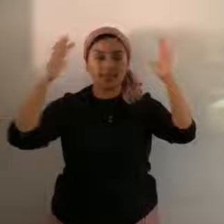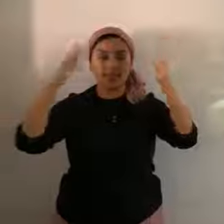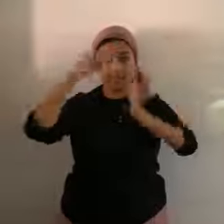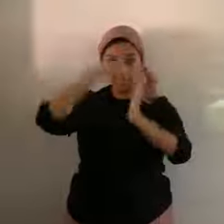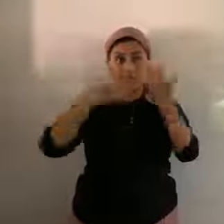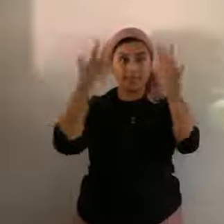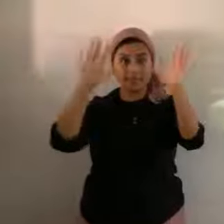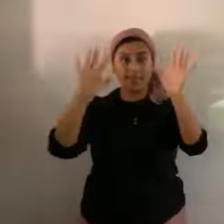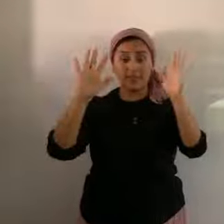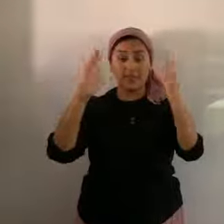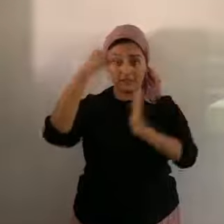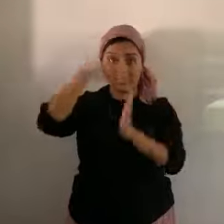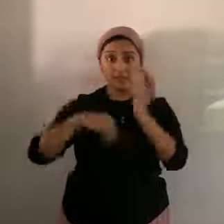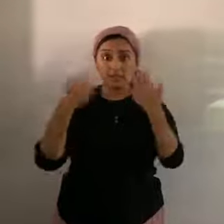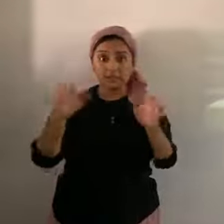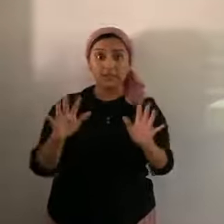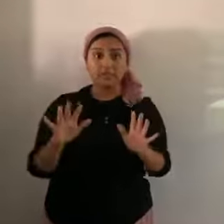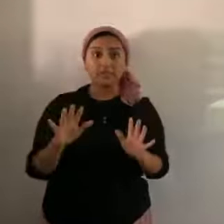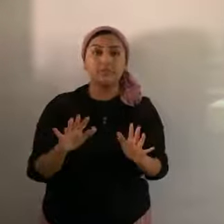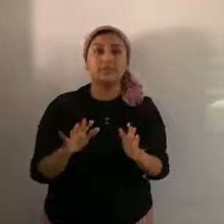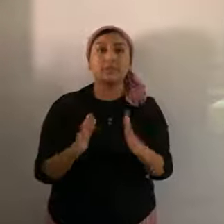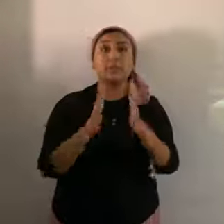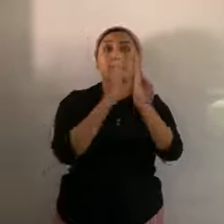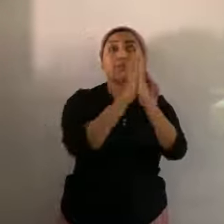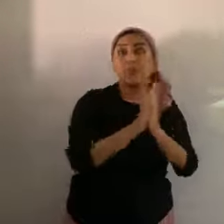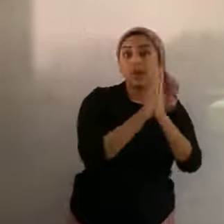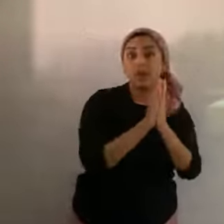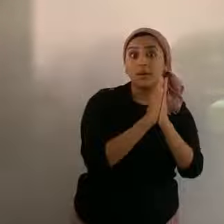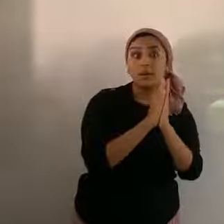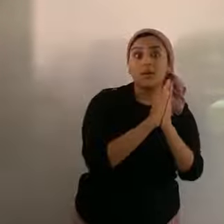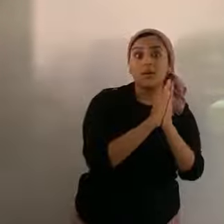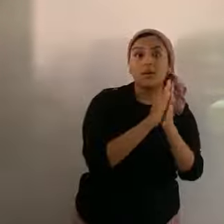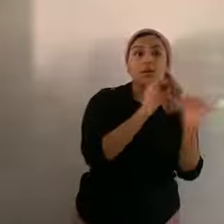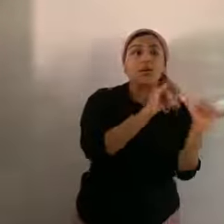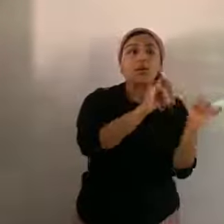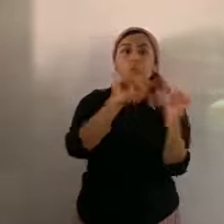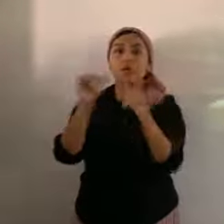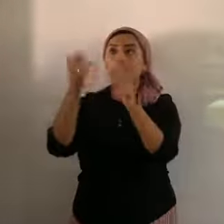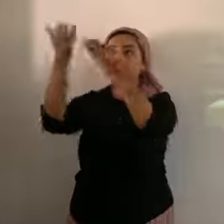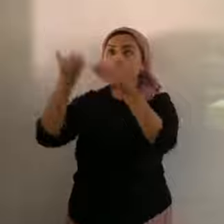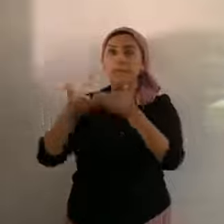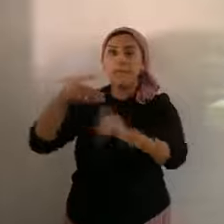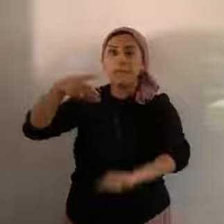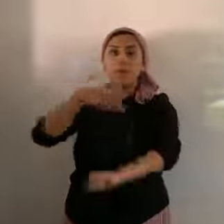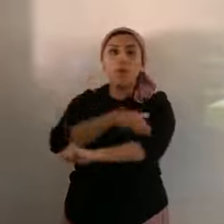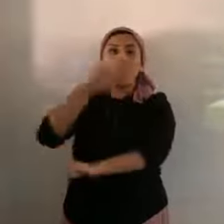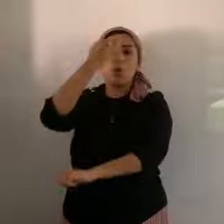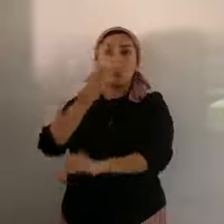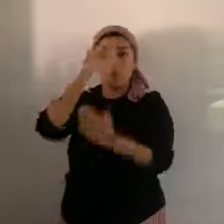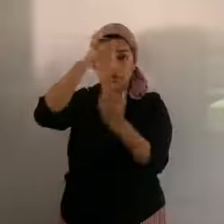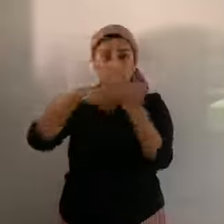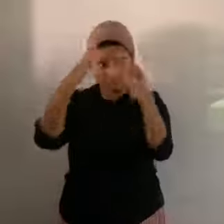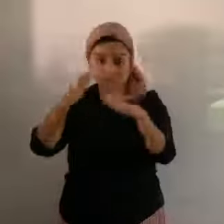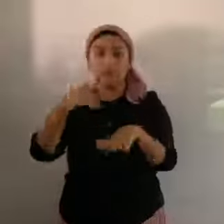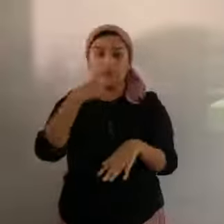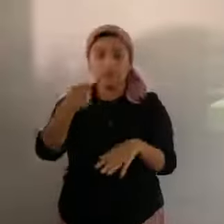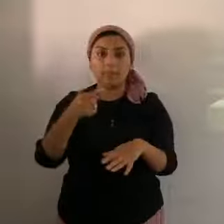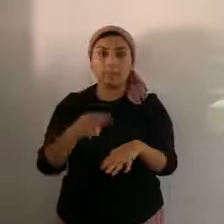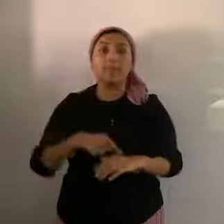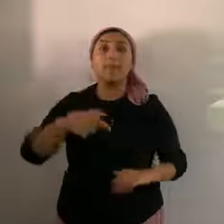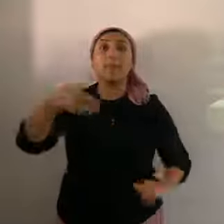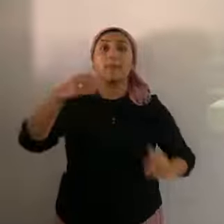Anotaron eso. La oración da lugar al poder de Elohim. ¿Lo anotaron? ¿Sí lo anotaron? A ver, repítanlo.